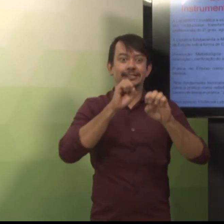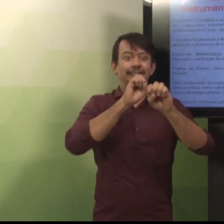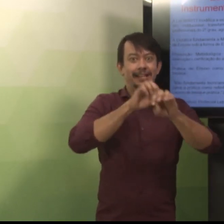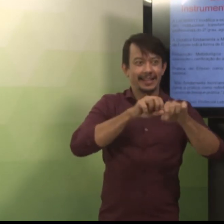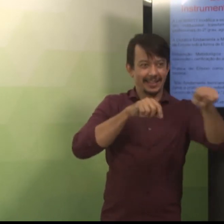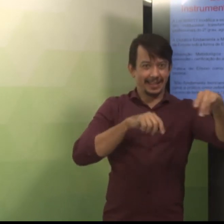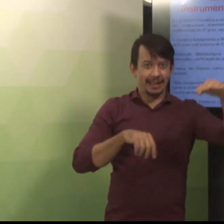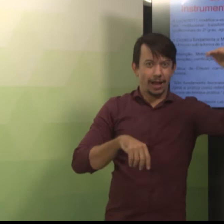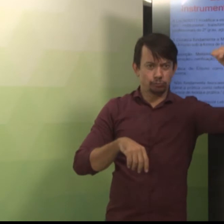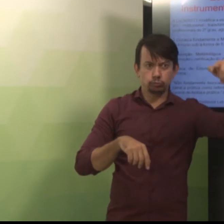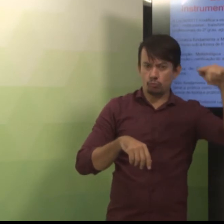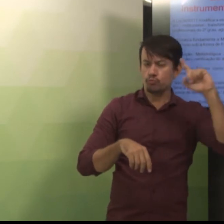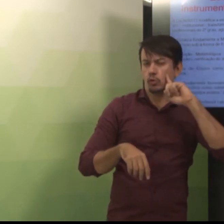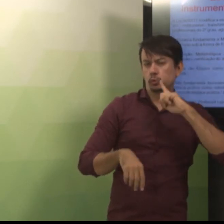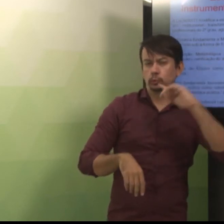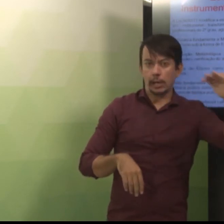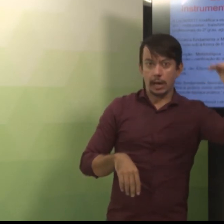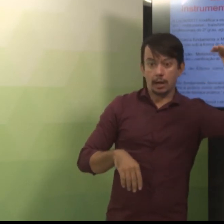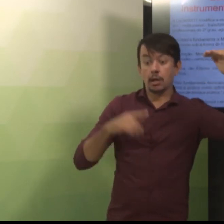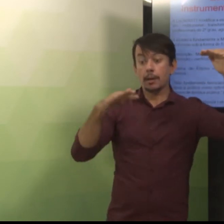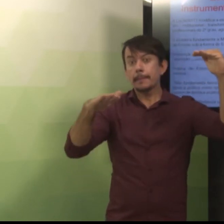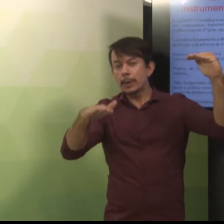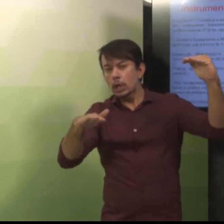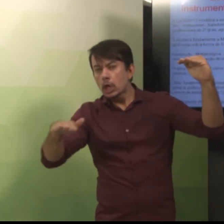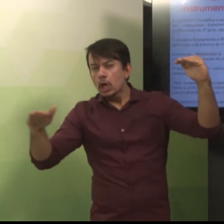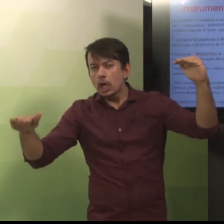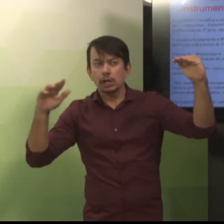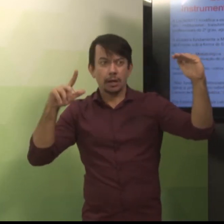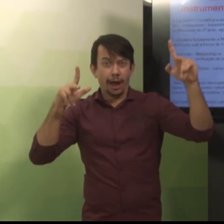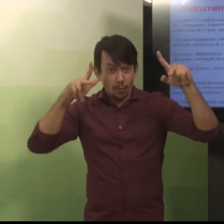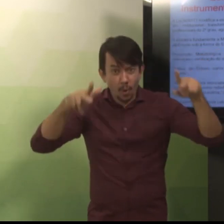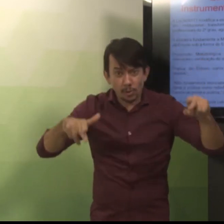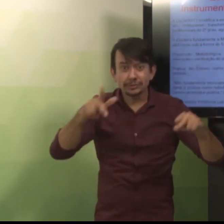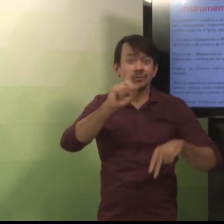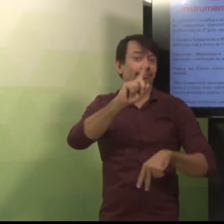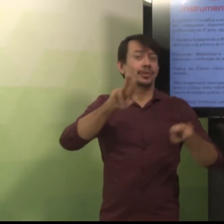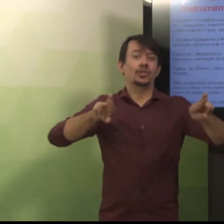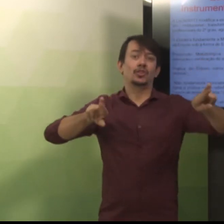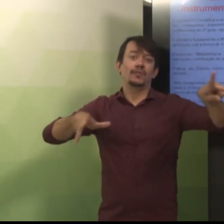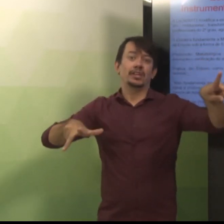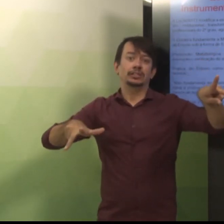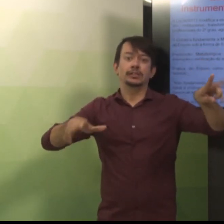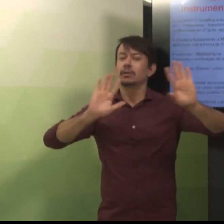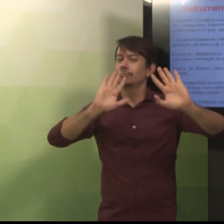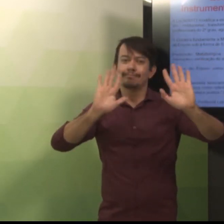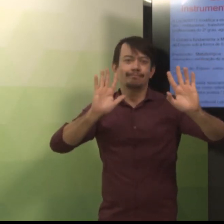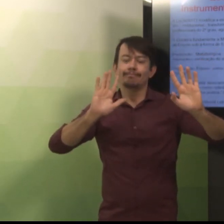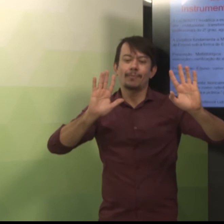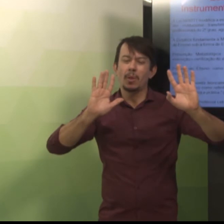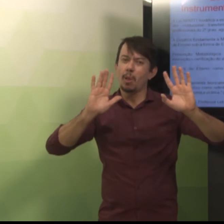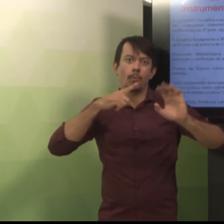sintaxe. Então, percebam que, ao ensinar o aluno adulto com um nível linguístico diferente do outro, de uma